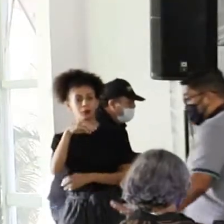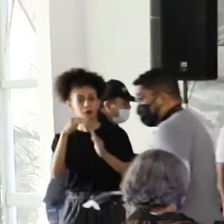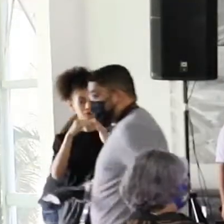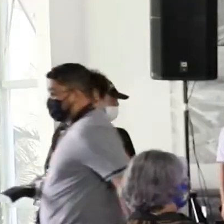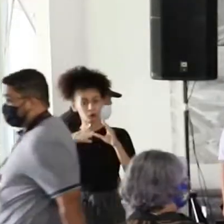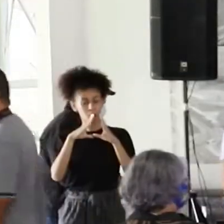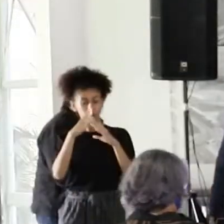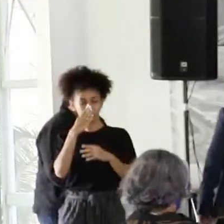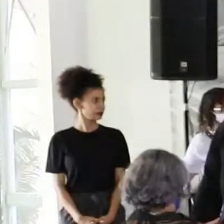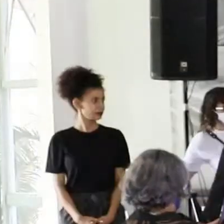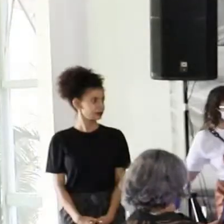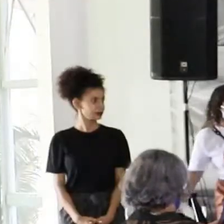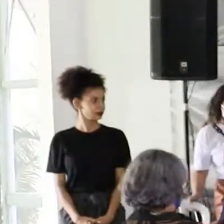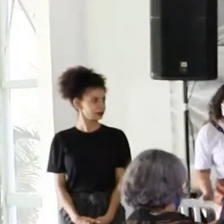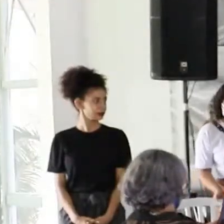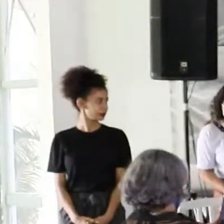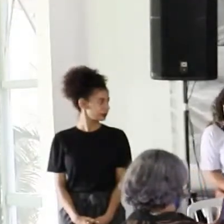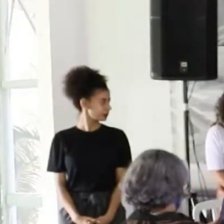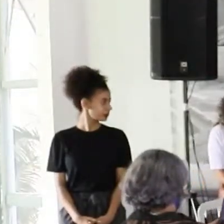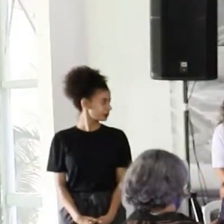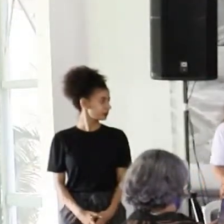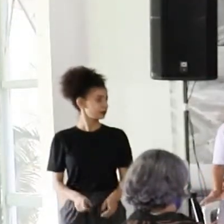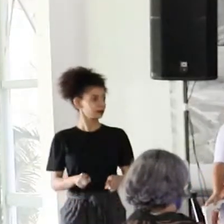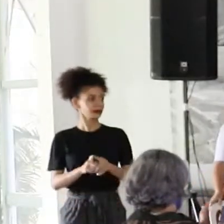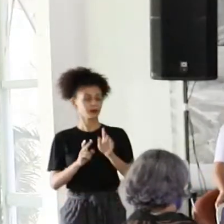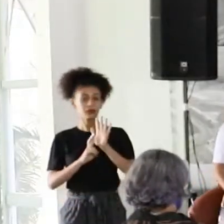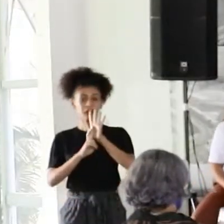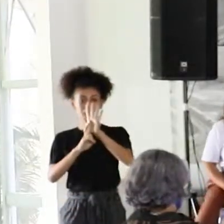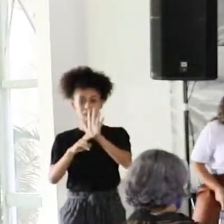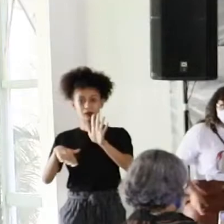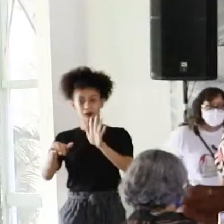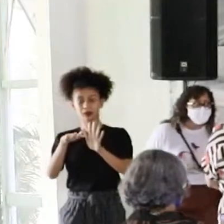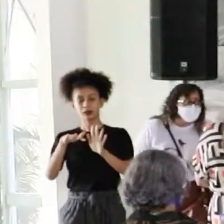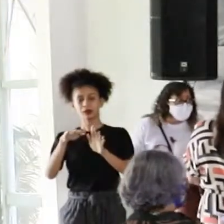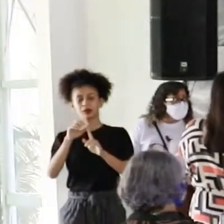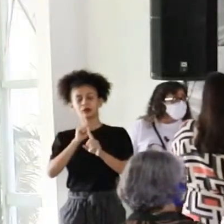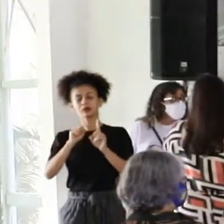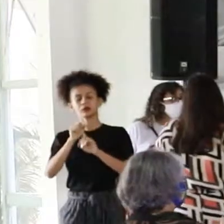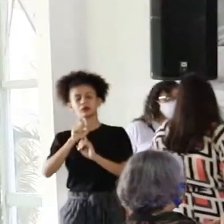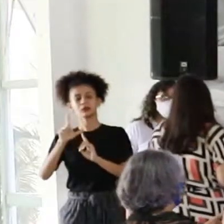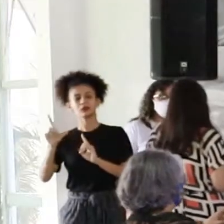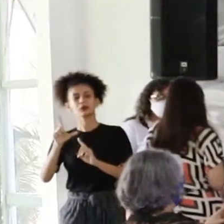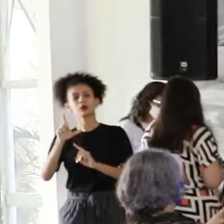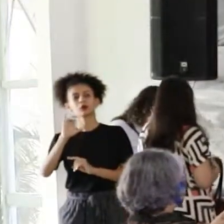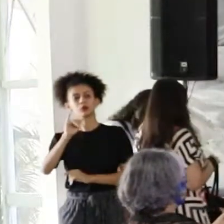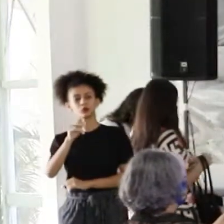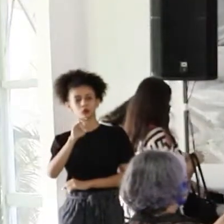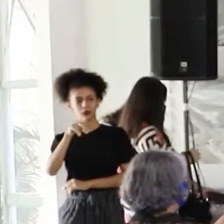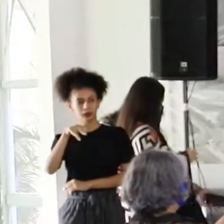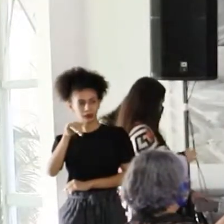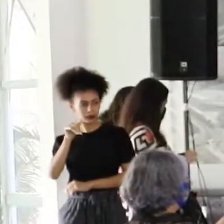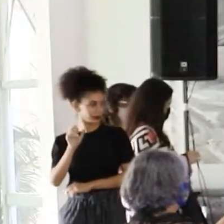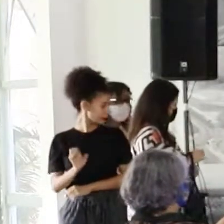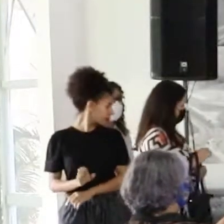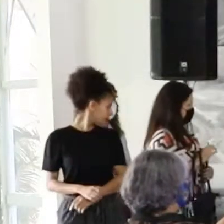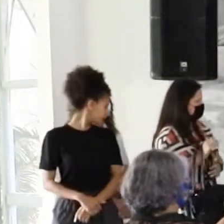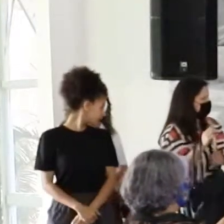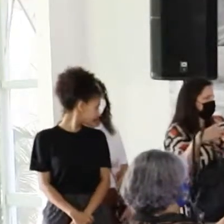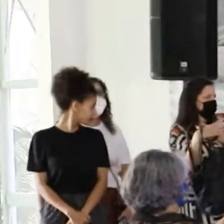e a vice presidente da assespro DF moradora do Guará Cláudia Couto